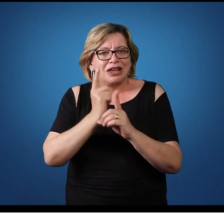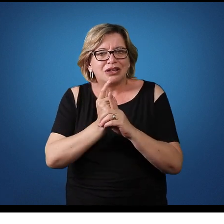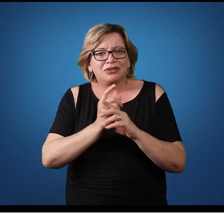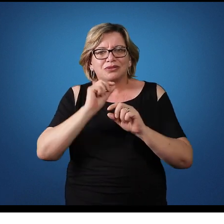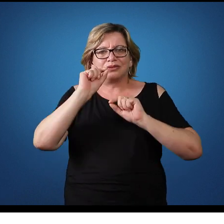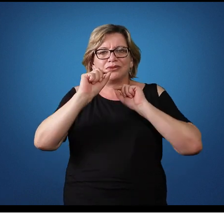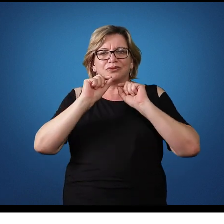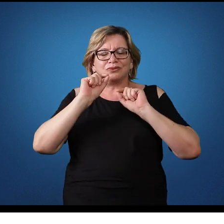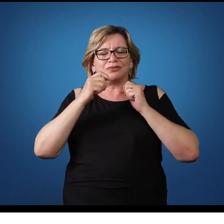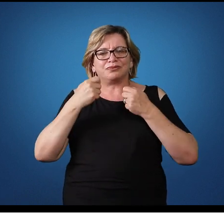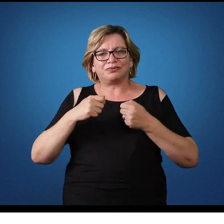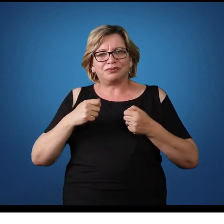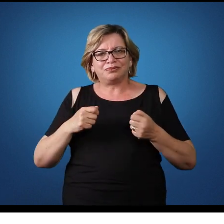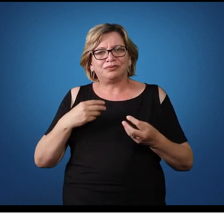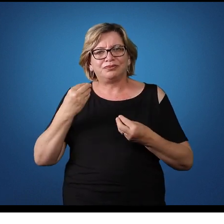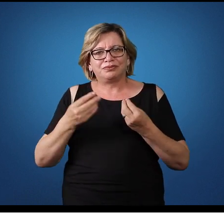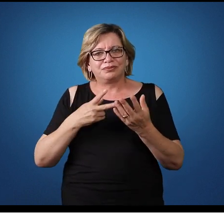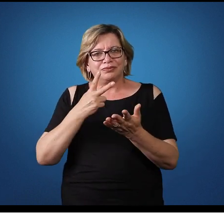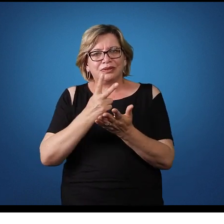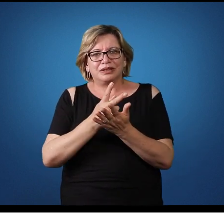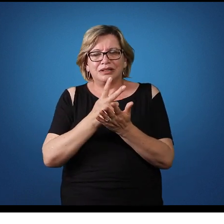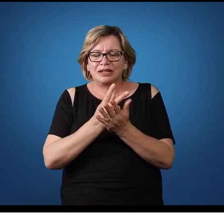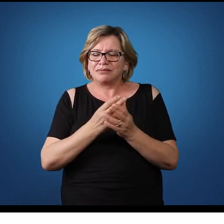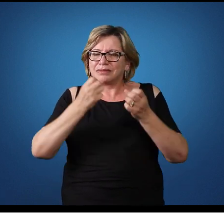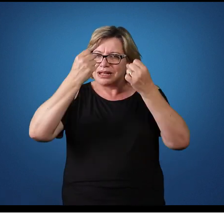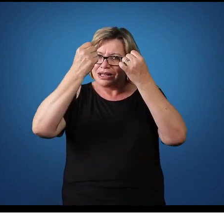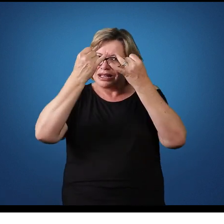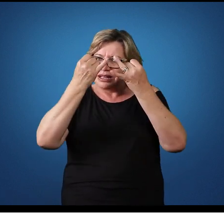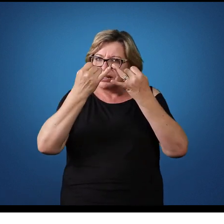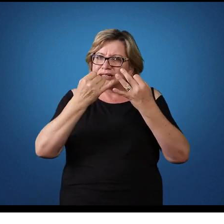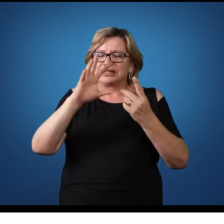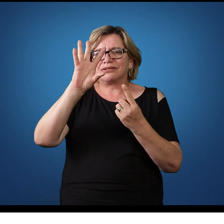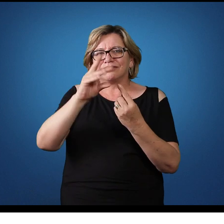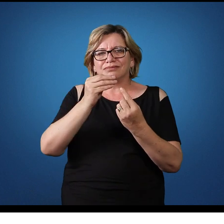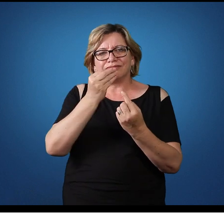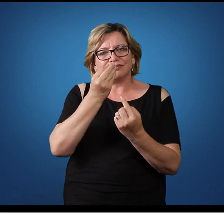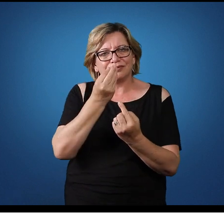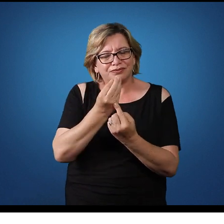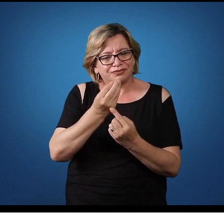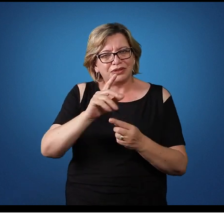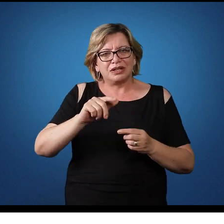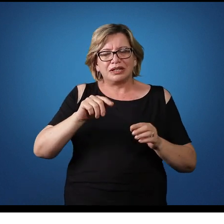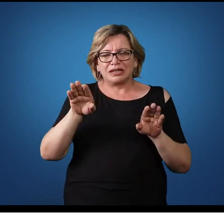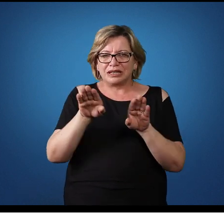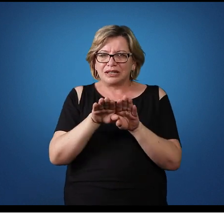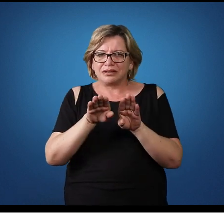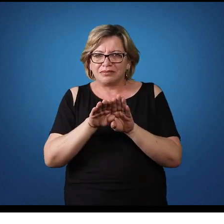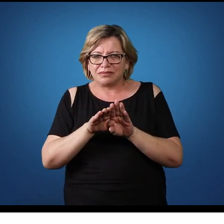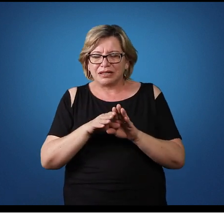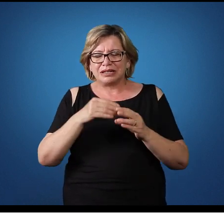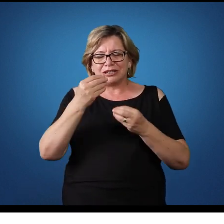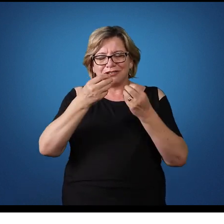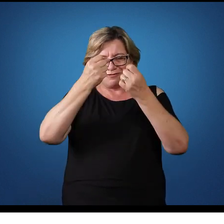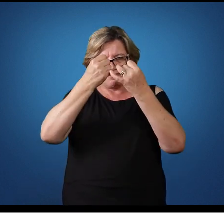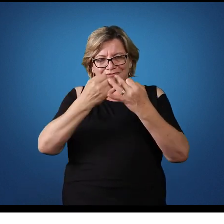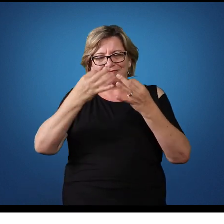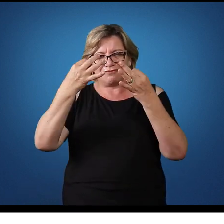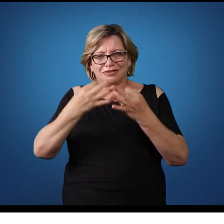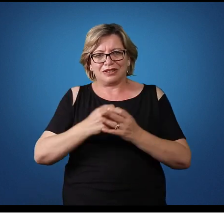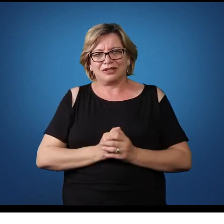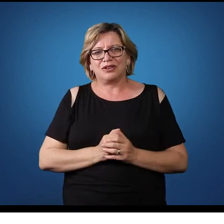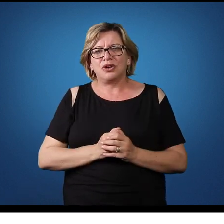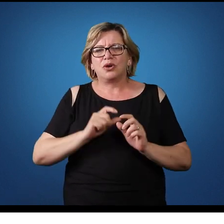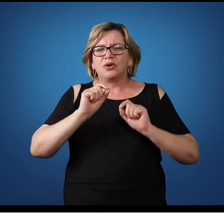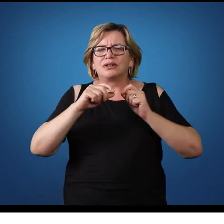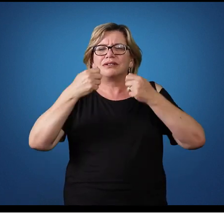condições necessárias e suficientes para que algo seja um objeto de um certo tipo. O que é uma